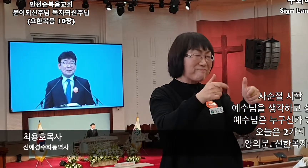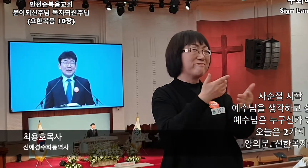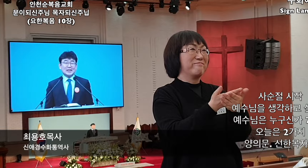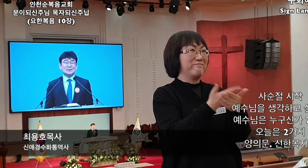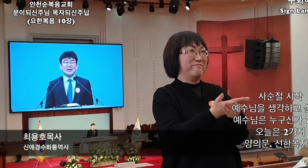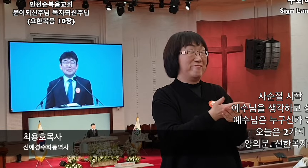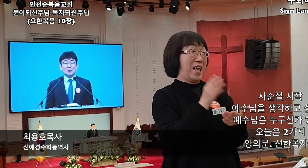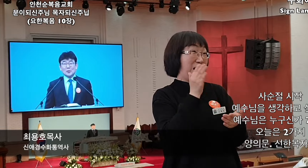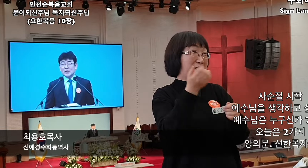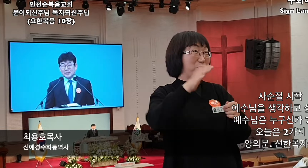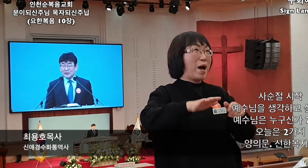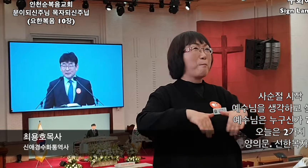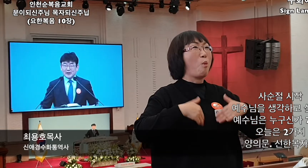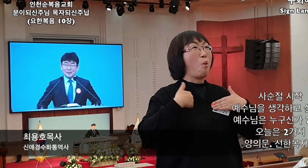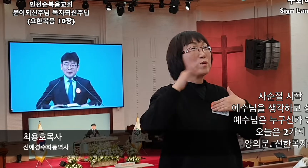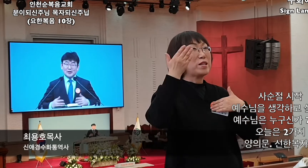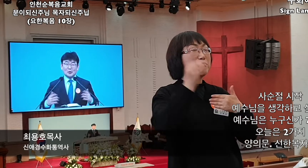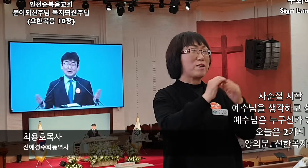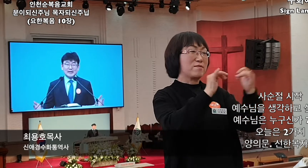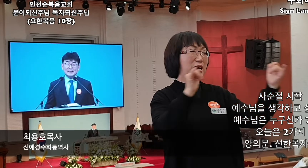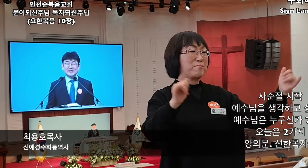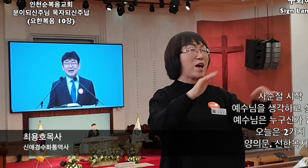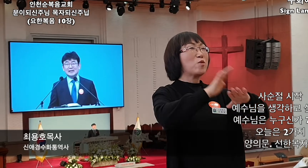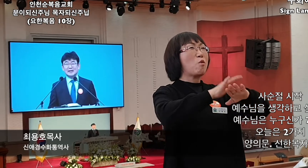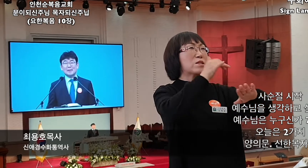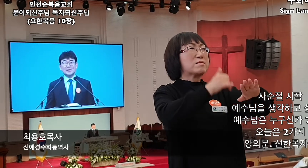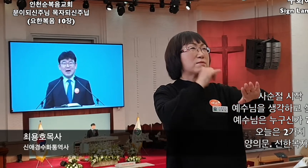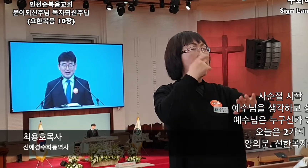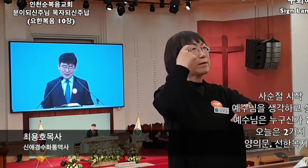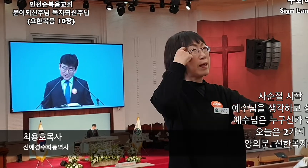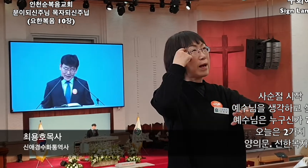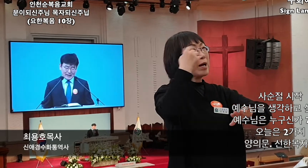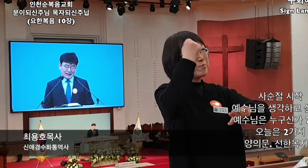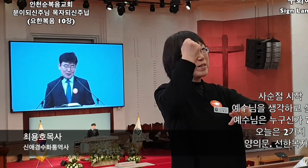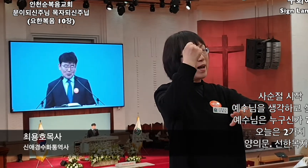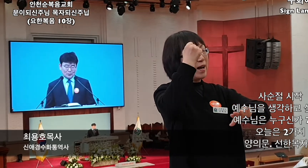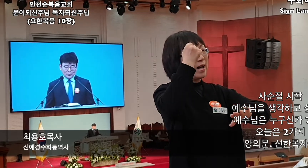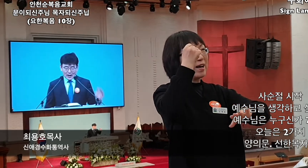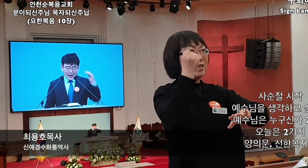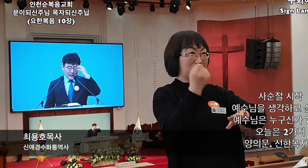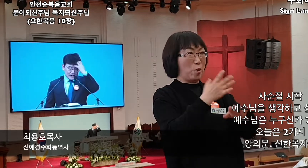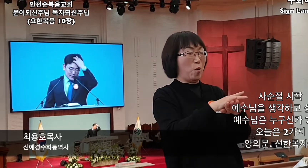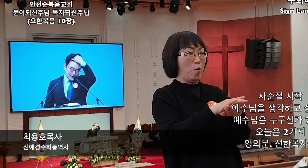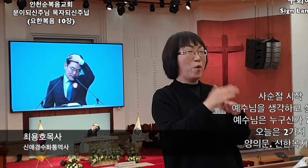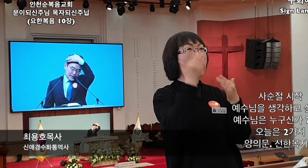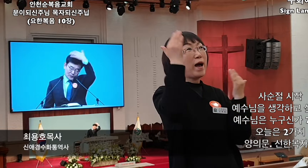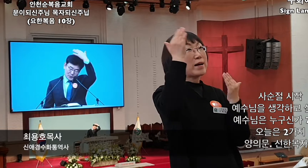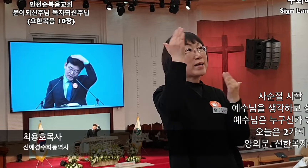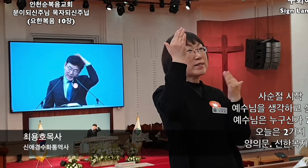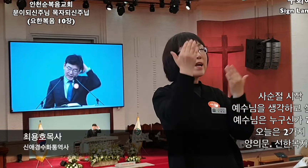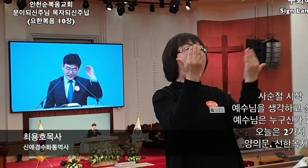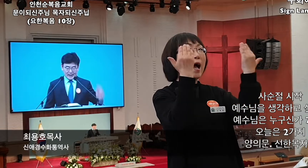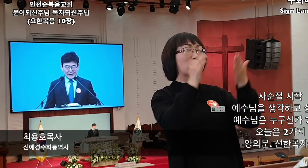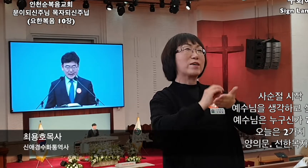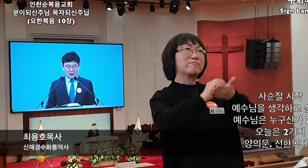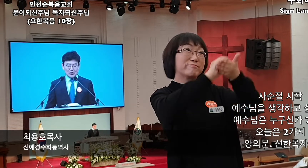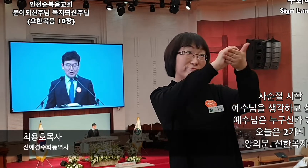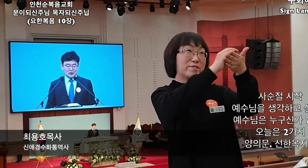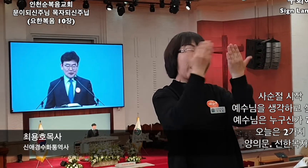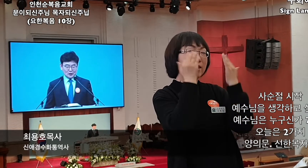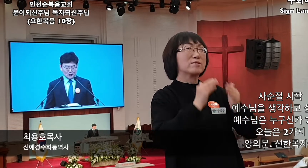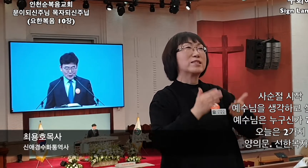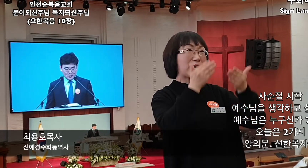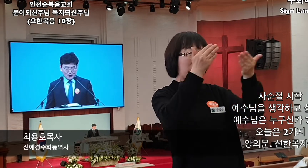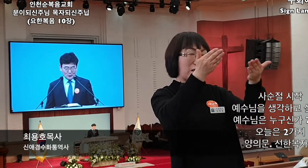않아요. 하지만 봄이 되면 사람들이 농사 지을 생각들을 합니다. 그런 생각들 하고, 학생들은 학교에 이제 가기 시작하니까